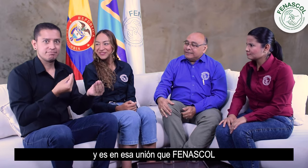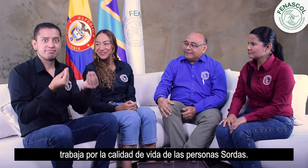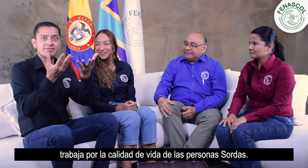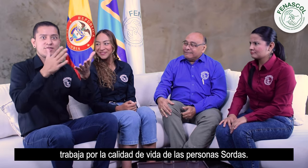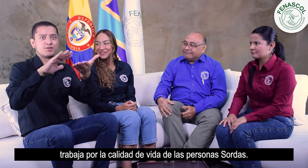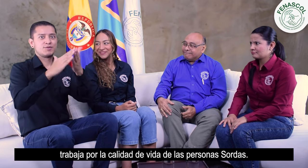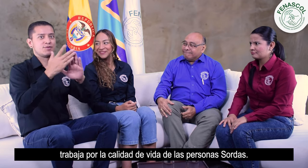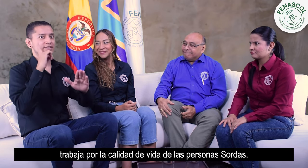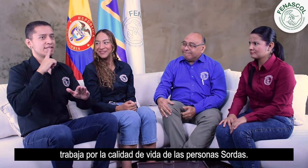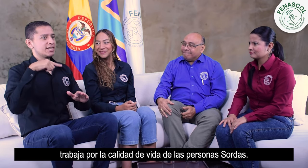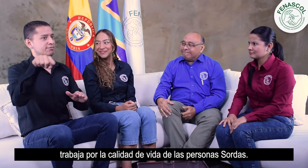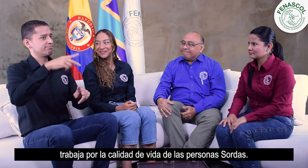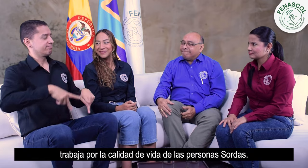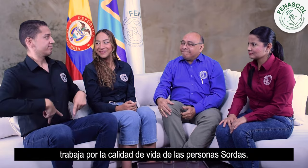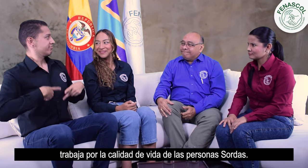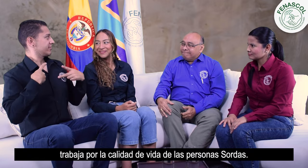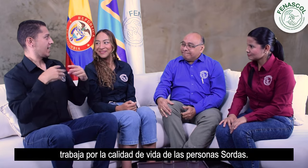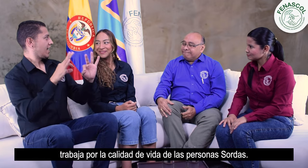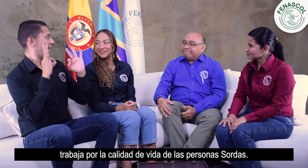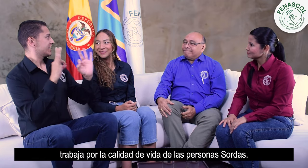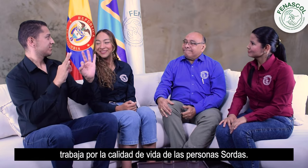trabaja por la calidad de vida de las personas sordas.